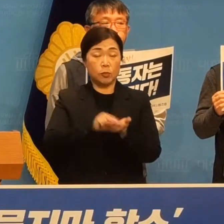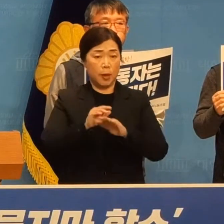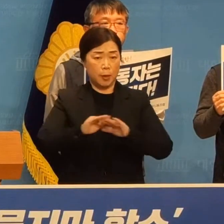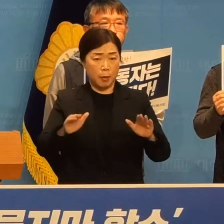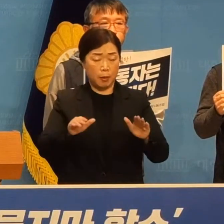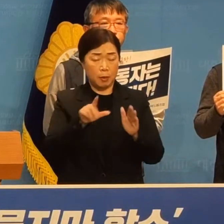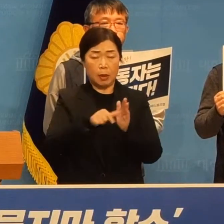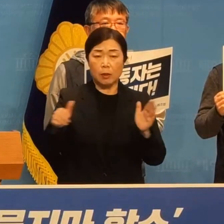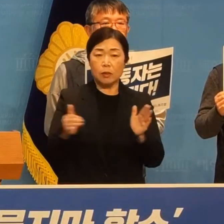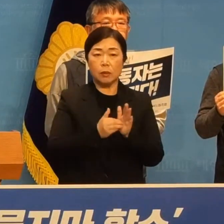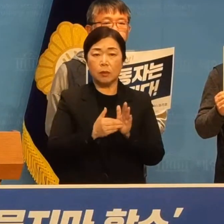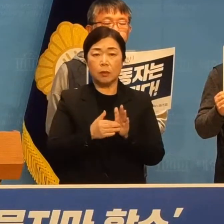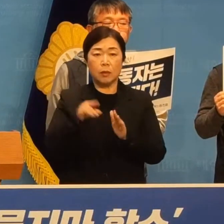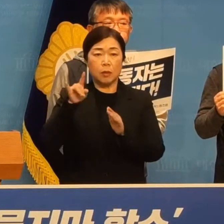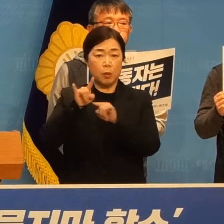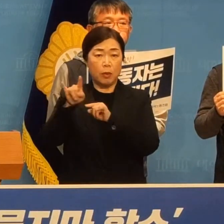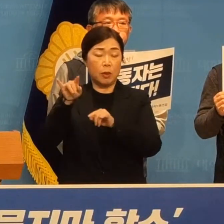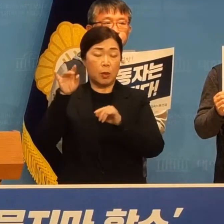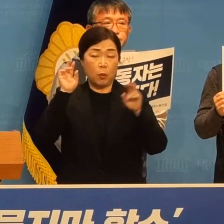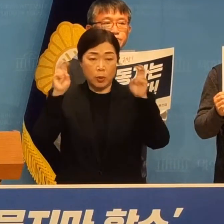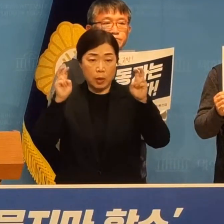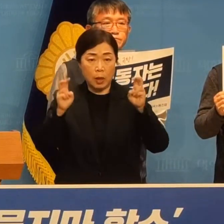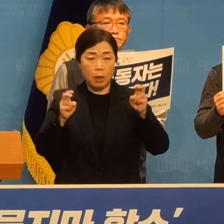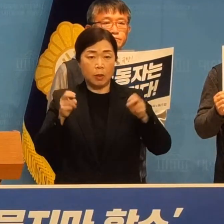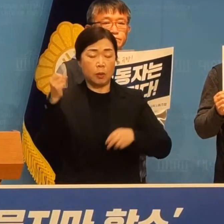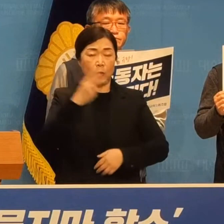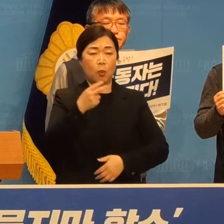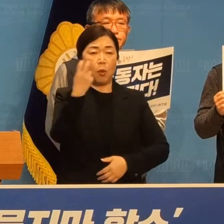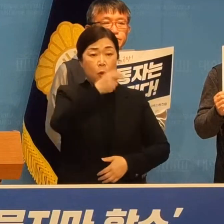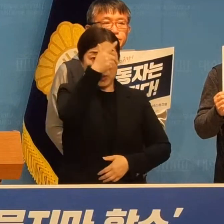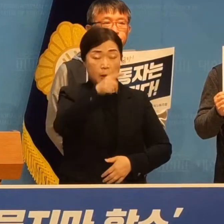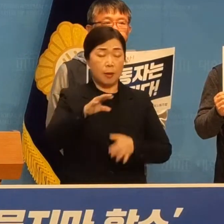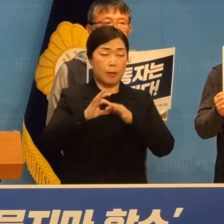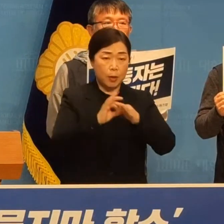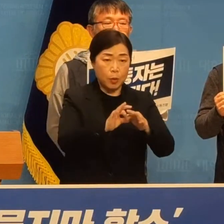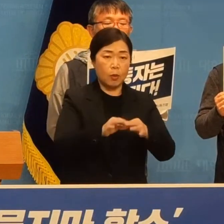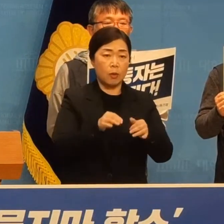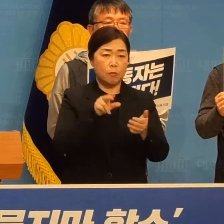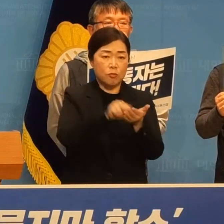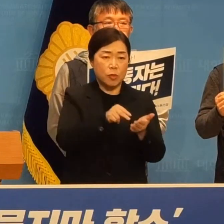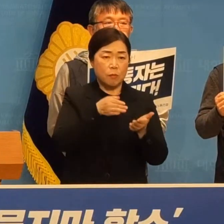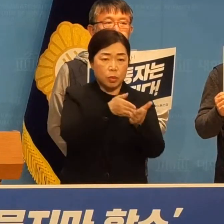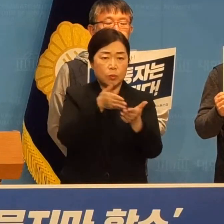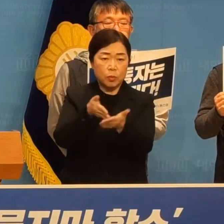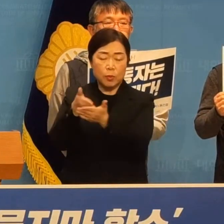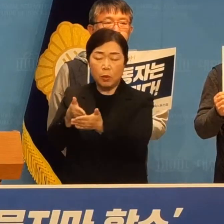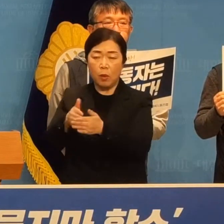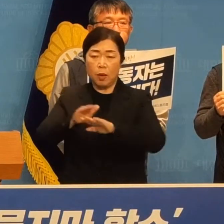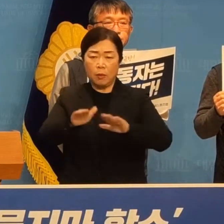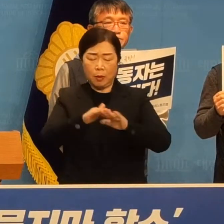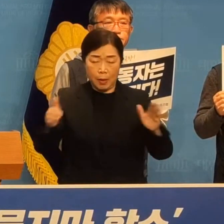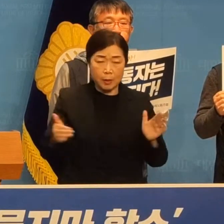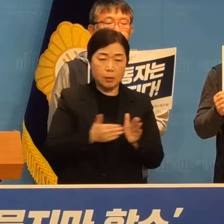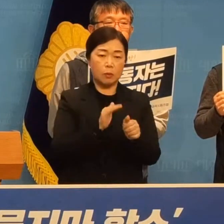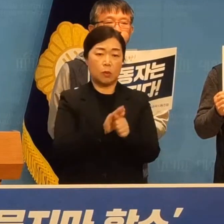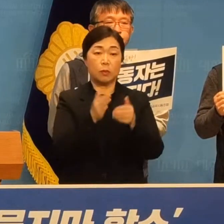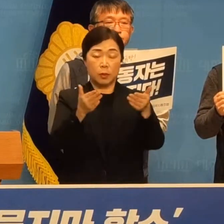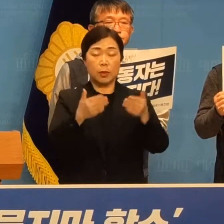해결될 때까지 현대차와 검찰을 상대로 지속적으로 문제를 제기하고 문제 해결될 때까지 함께하겠습니다.